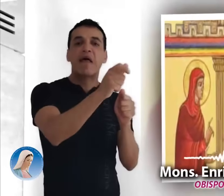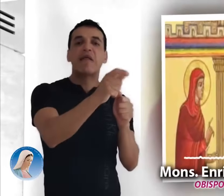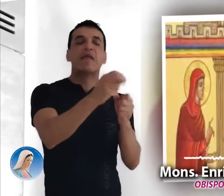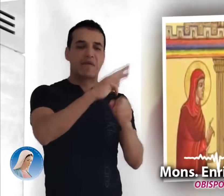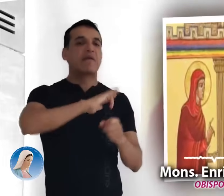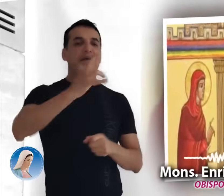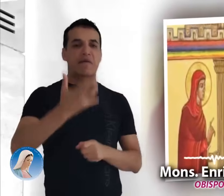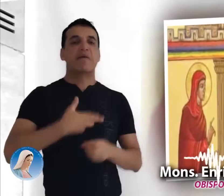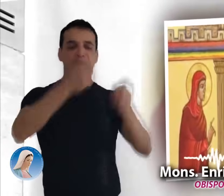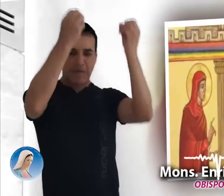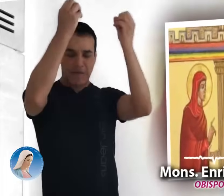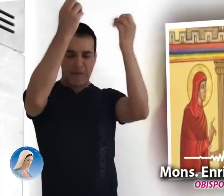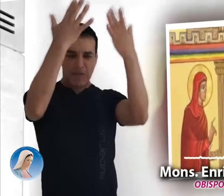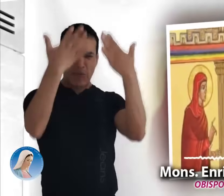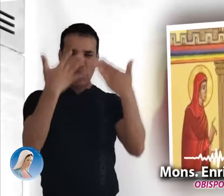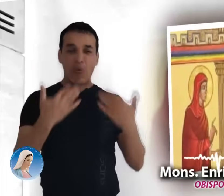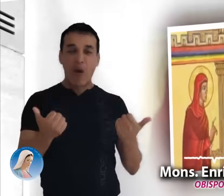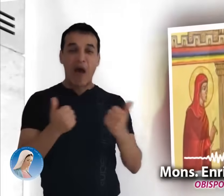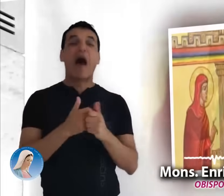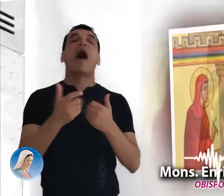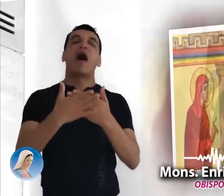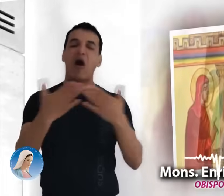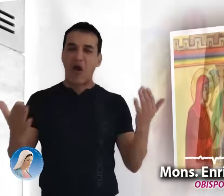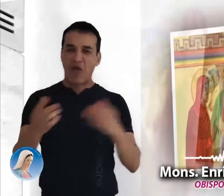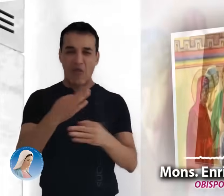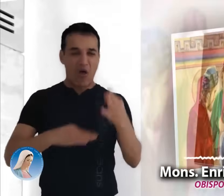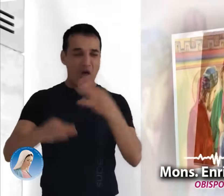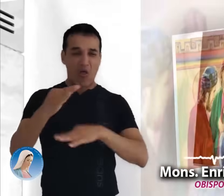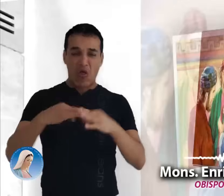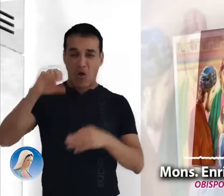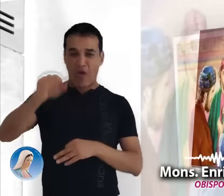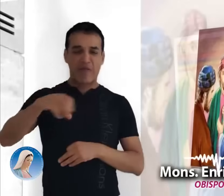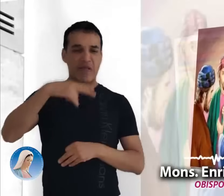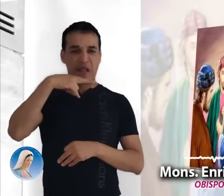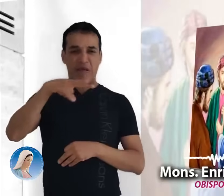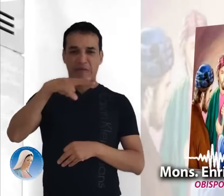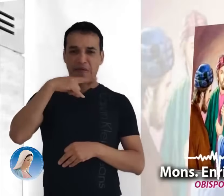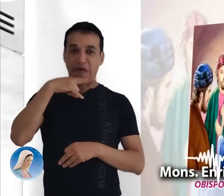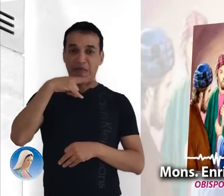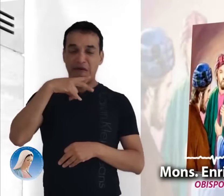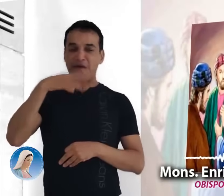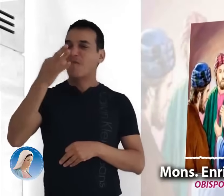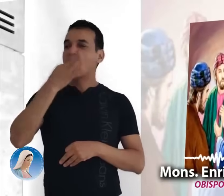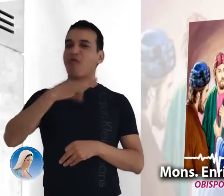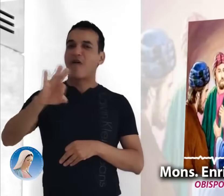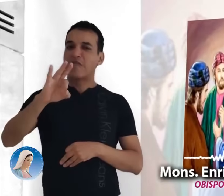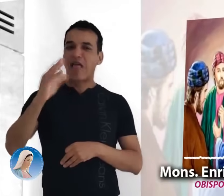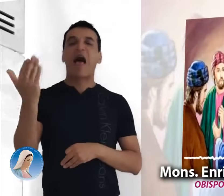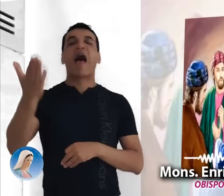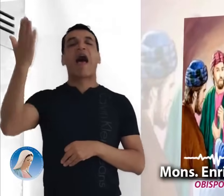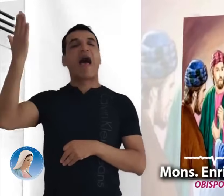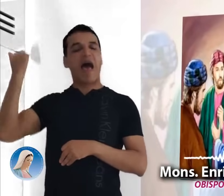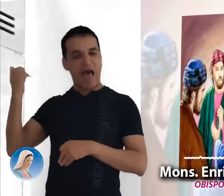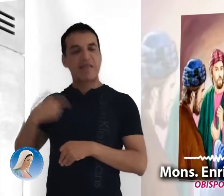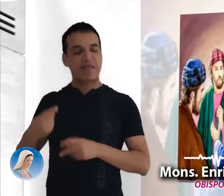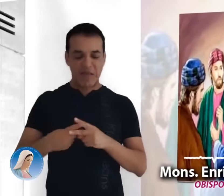El prólogo de su Evangelio nos muestra todo lo que hemos celebrado esta Navidad. El que ya existía desde